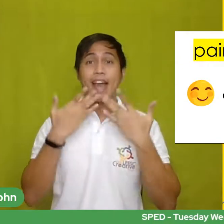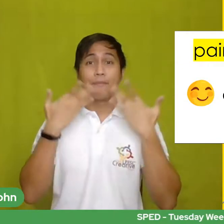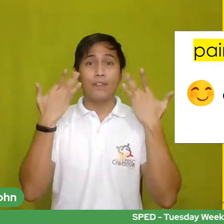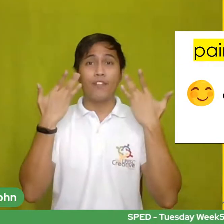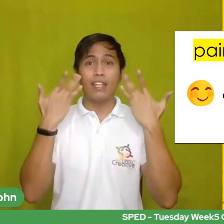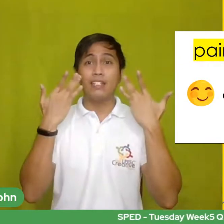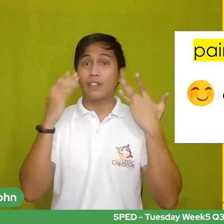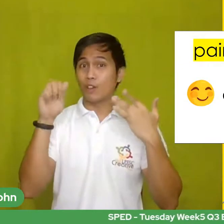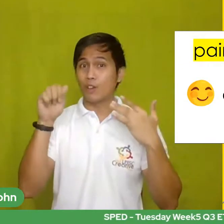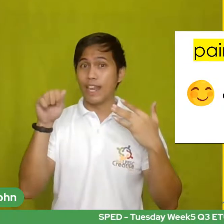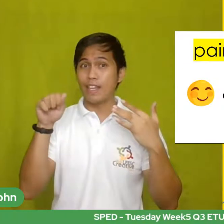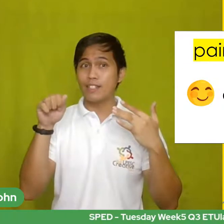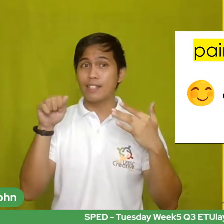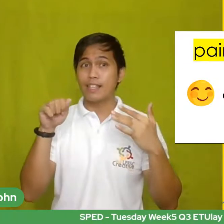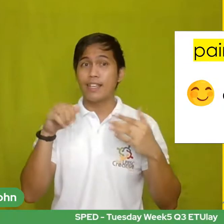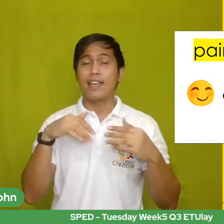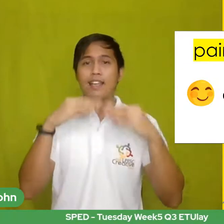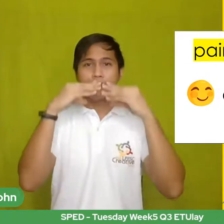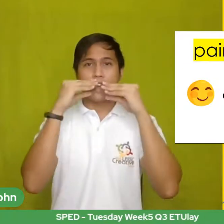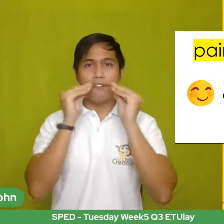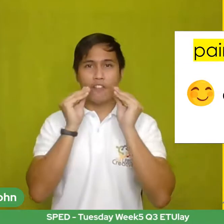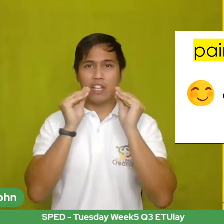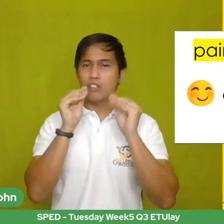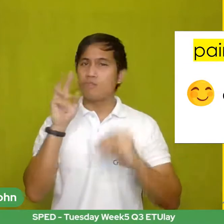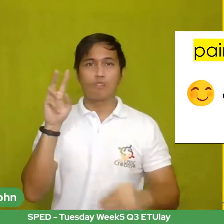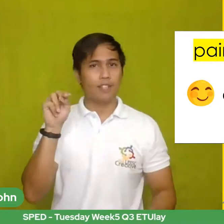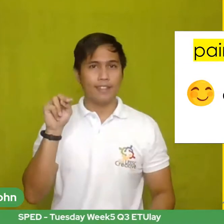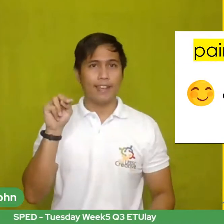Happy face kung yes. Sad face kung hindi.